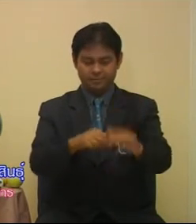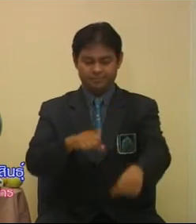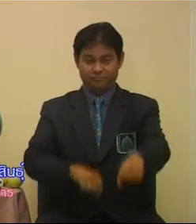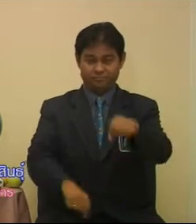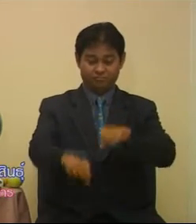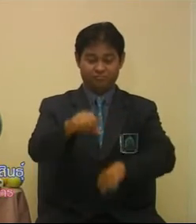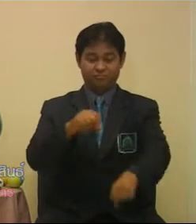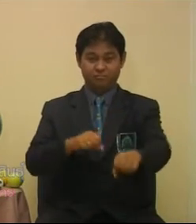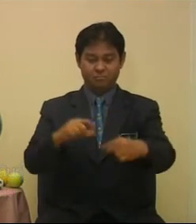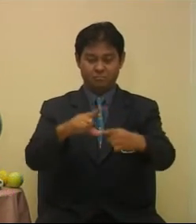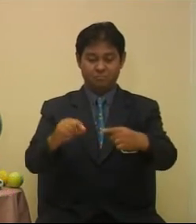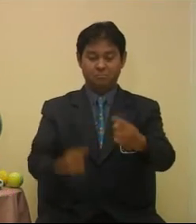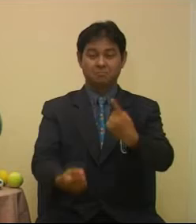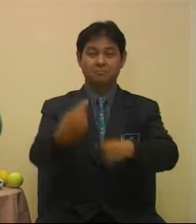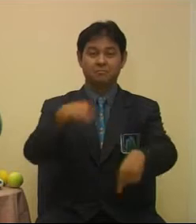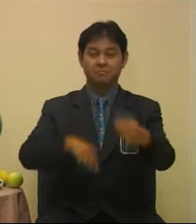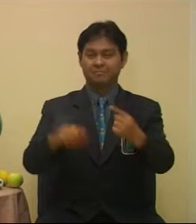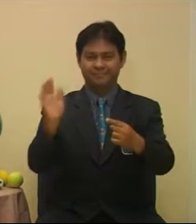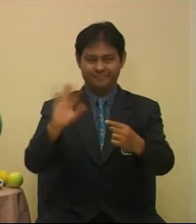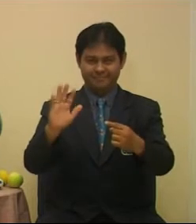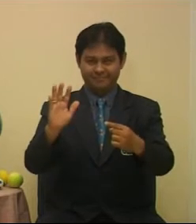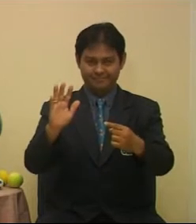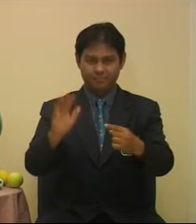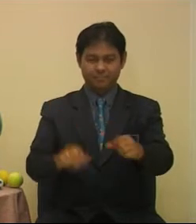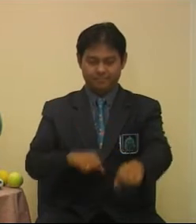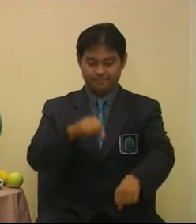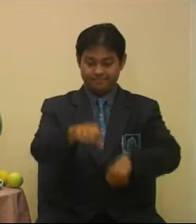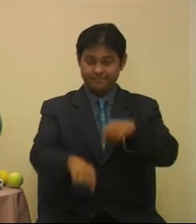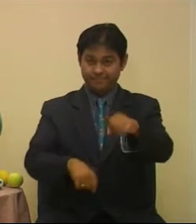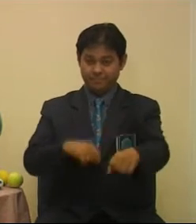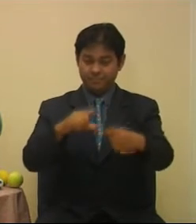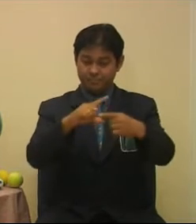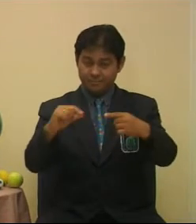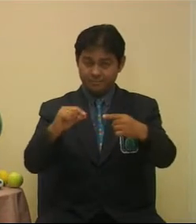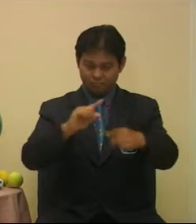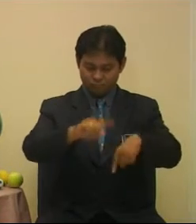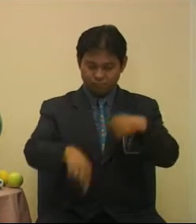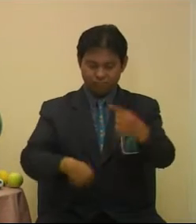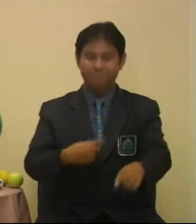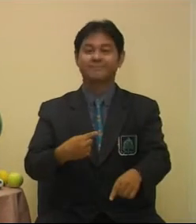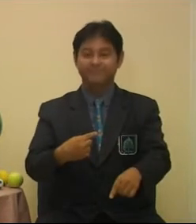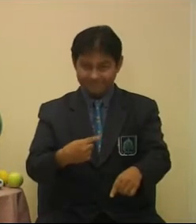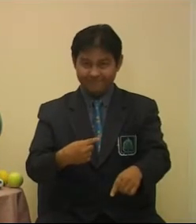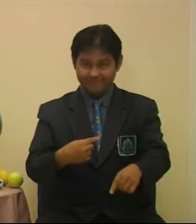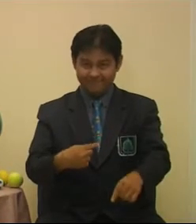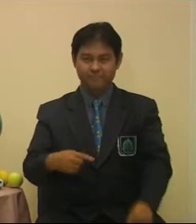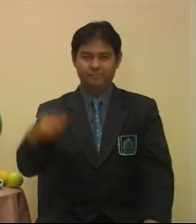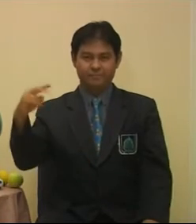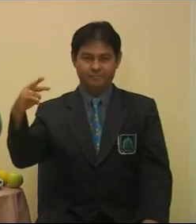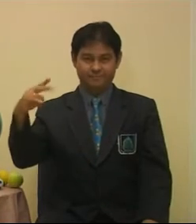ค์ประกอบที่มีความสำคัญที่เราจะต้องปฏิบัติตามเช่นคำว่าจักรยานเราจะใช้การเคลื่อนไหวของมือไปข้างหน้า